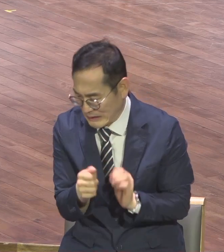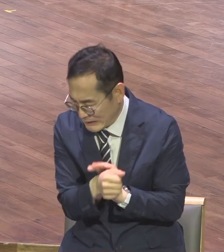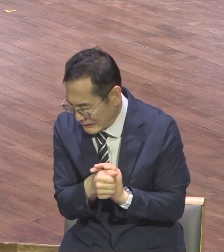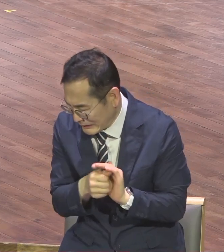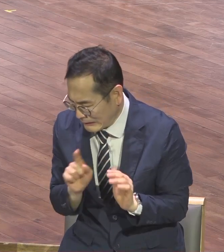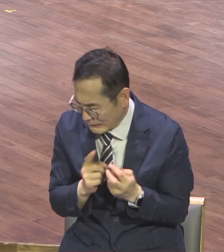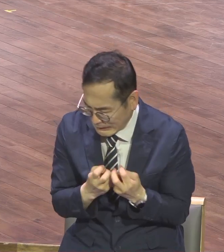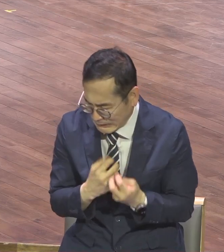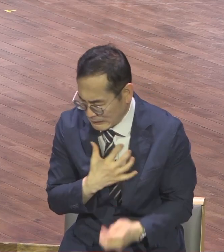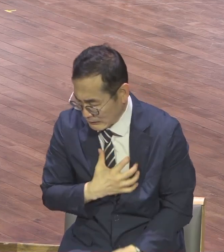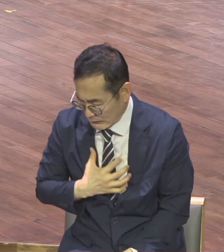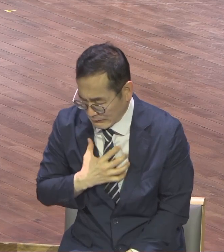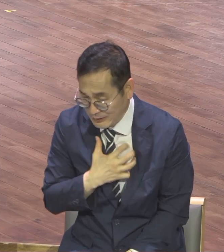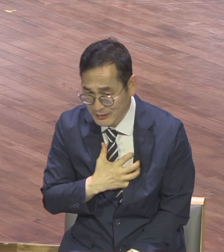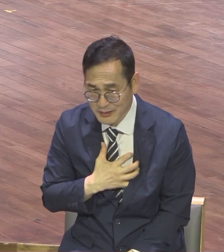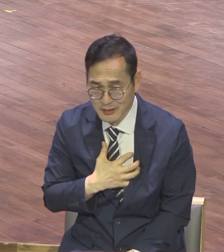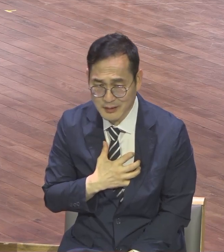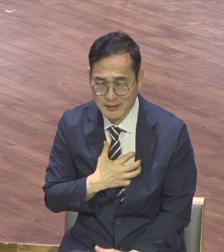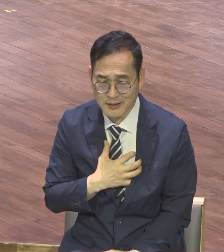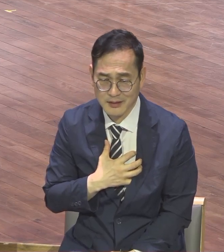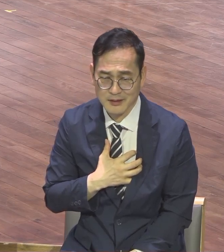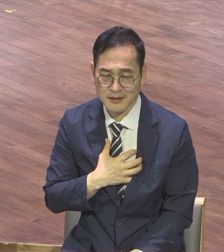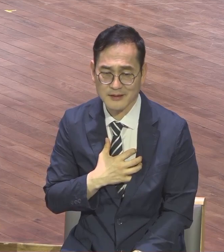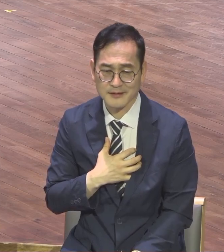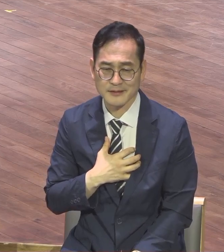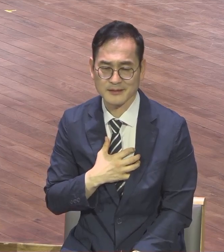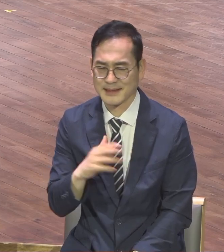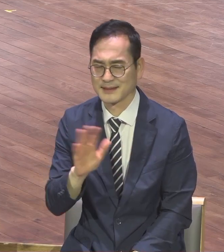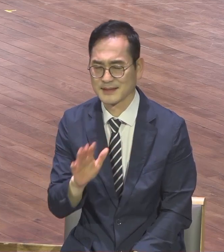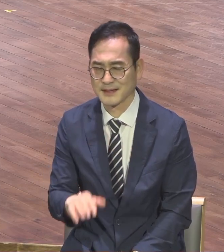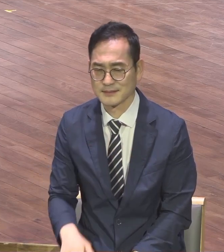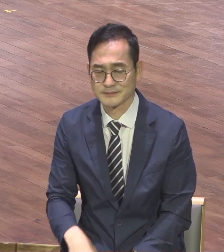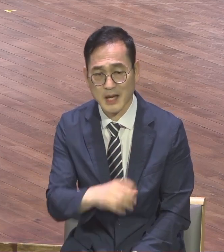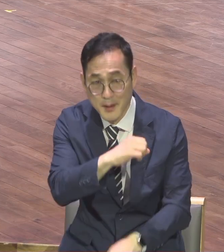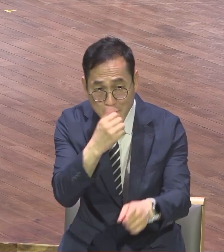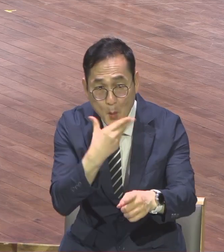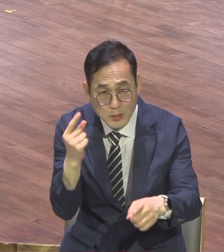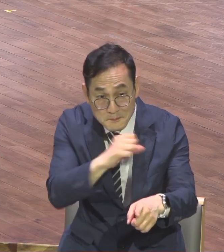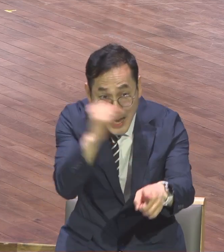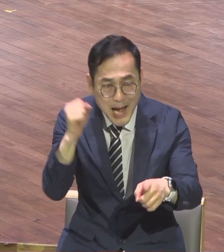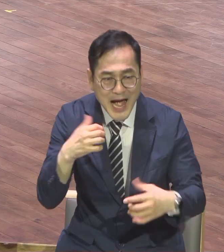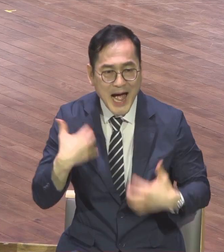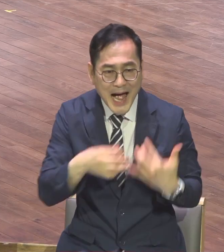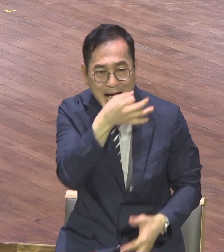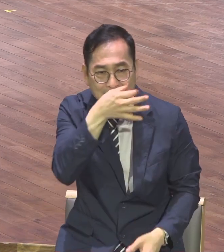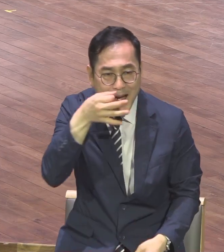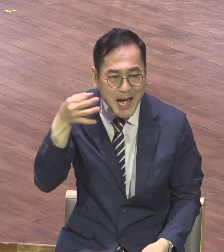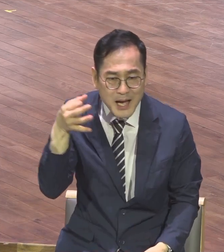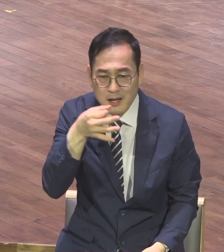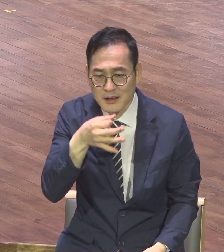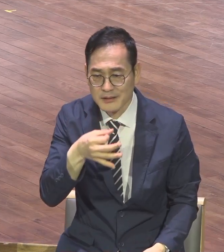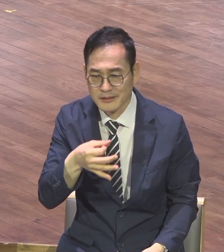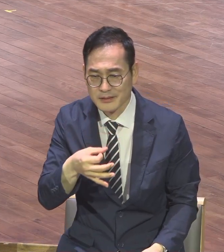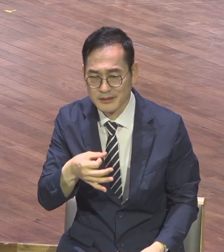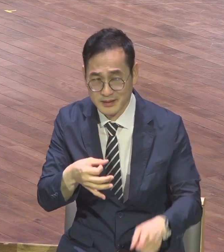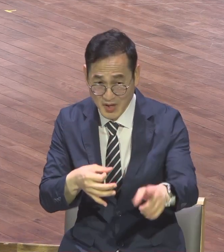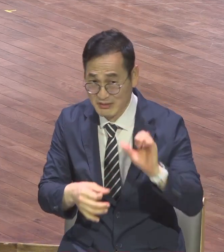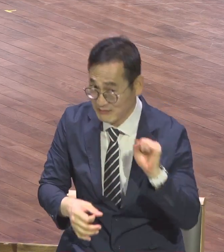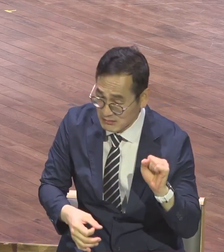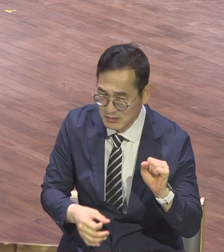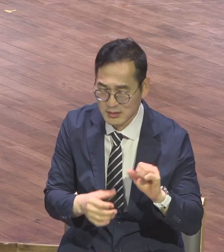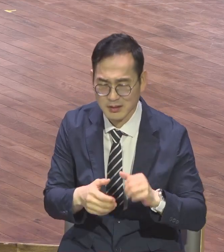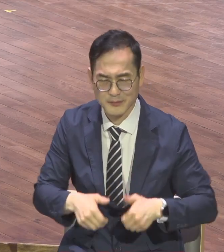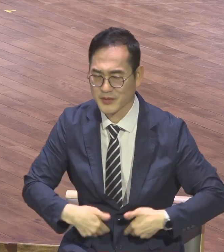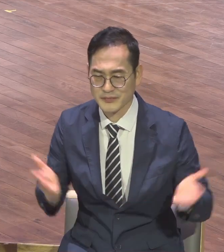관심 가지고 사람의 죽 진짜 하나만 신이 나고 하나님이 어? 말씀하시기는 아무 관심이 없어. 하나님 안 믿는